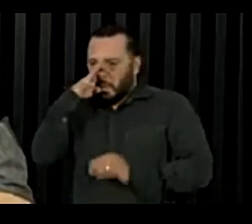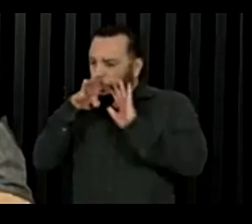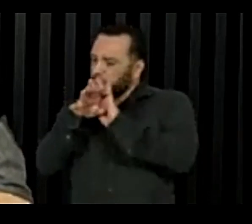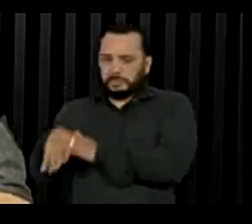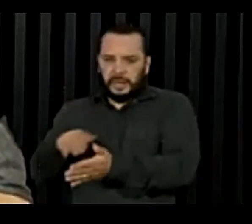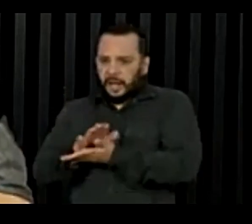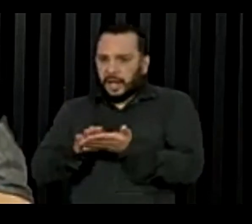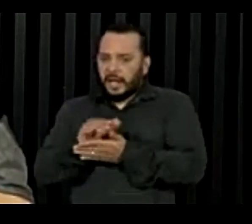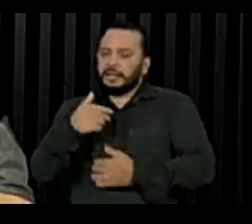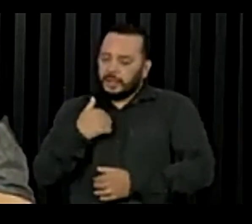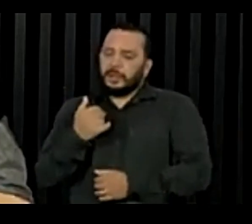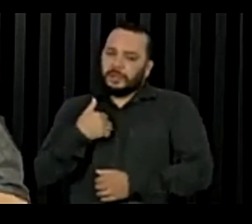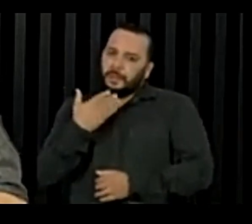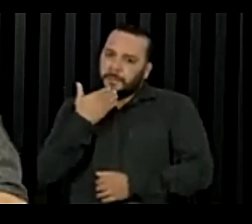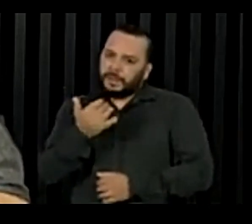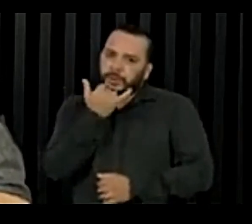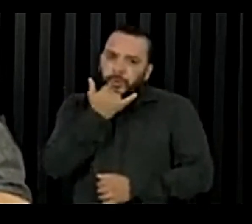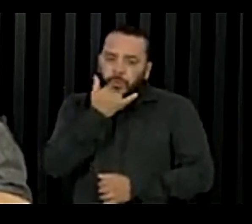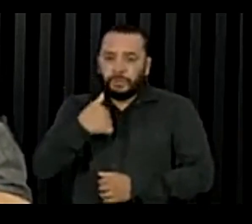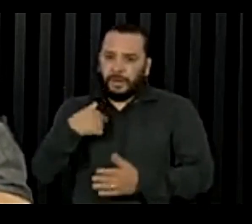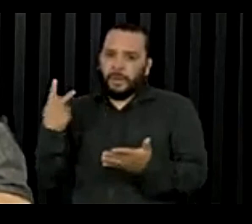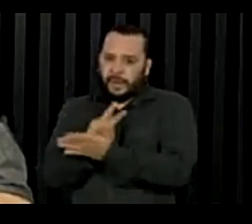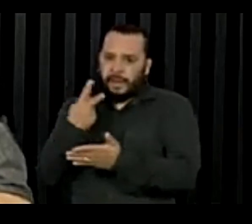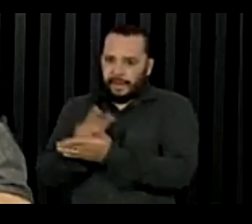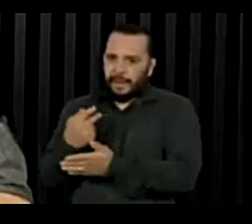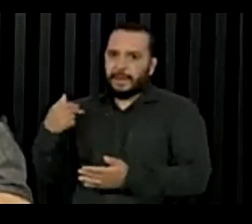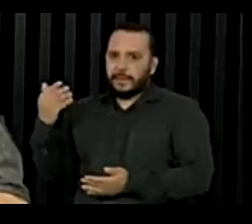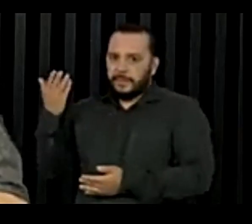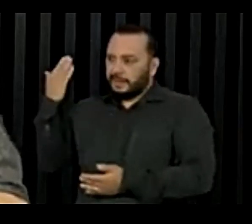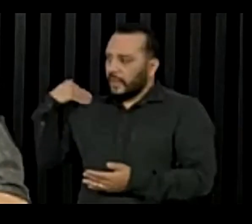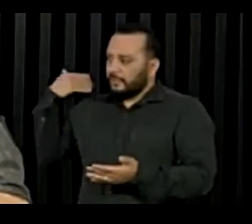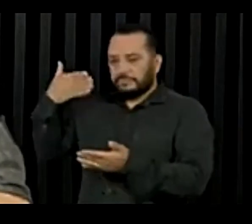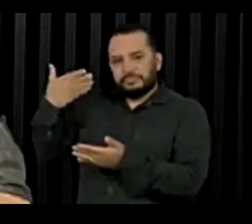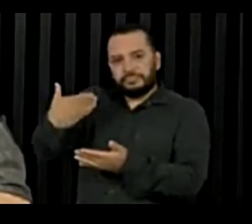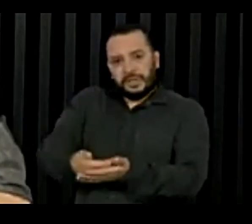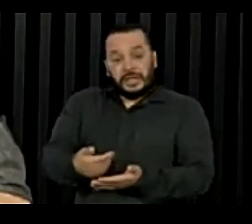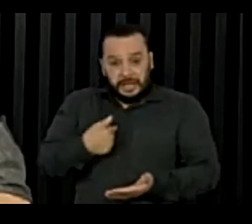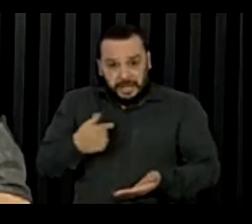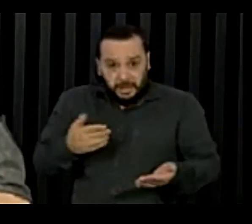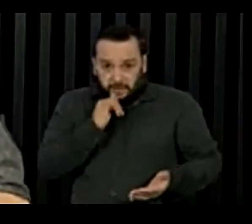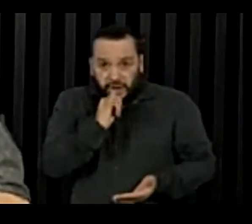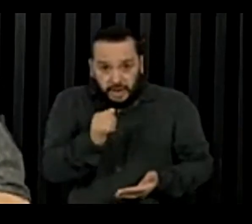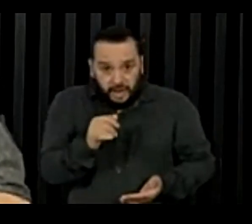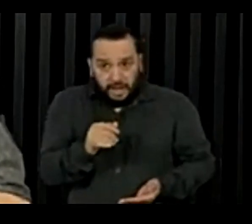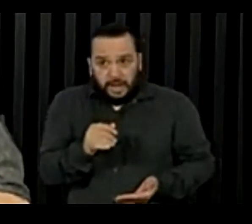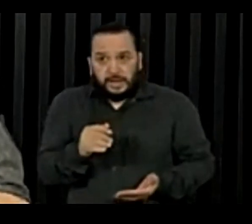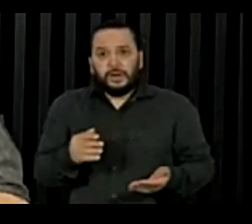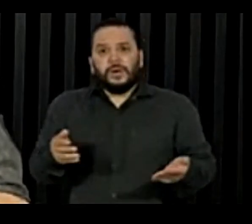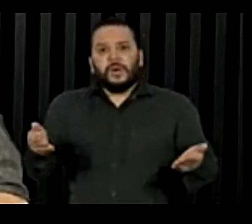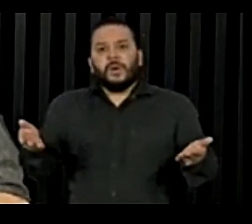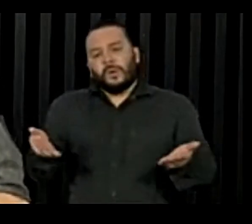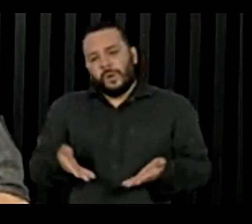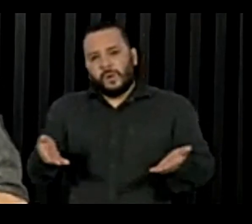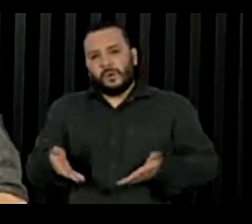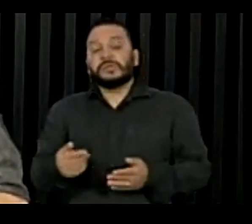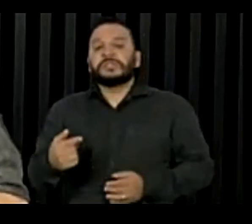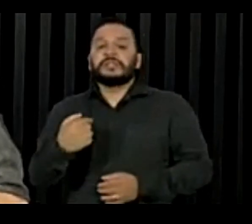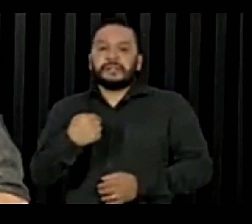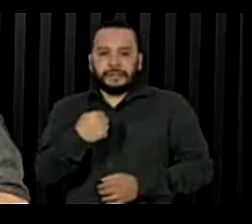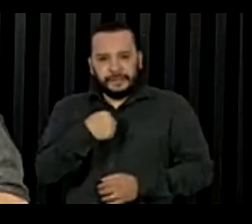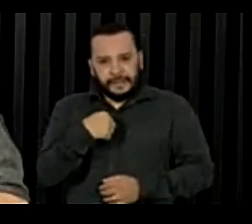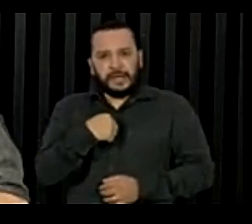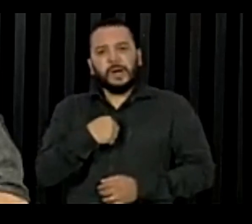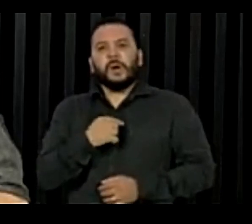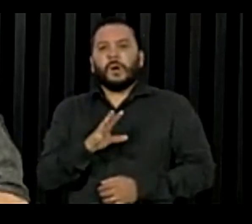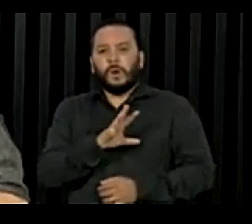errei muito no passado, aprendi com esses erros e não afirmo aqui que hoje seja um adorador ou um participante, né,